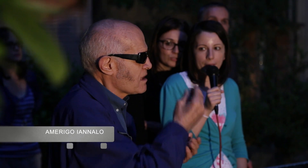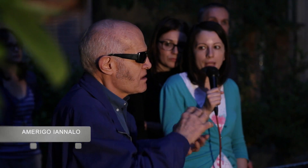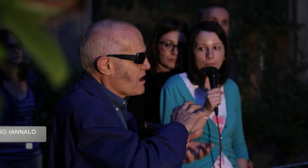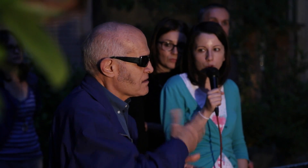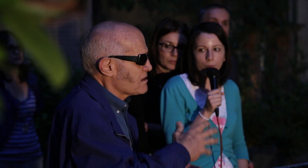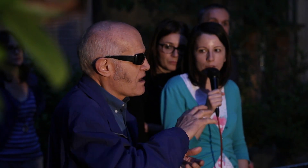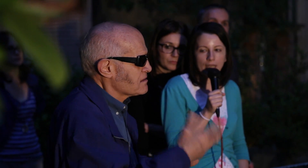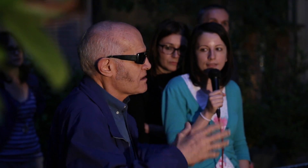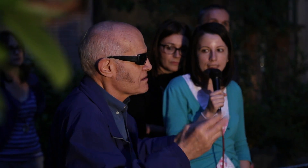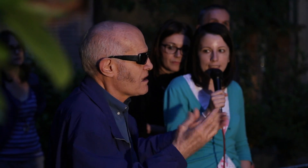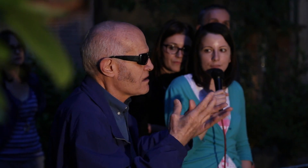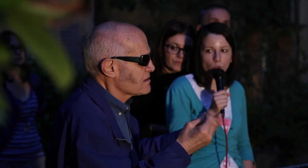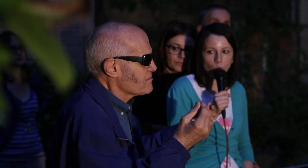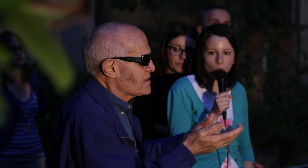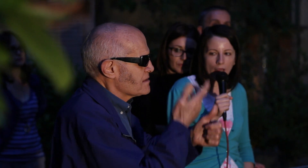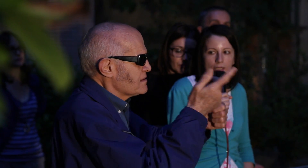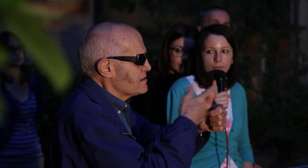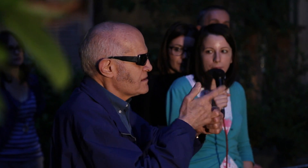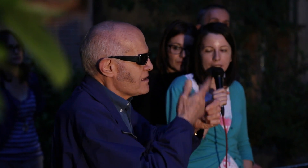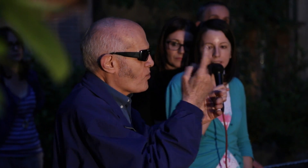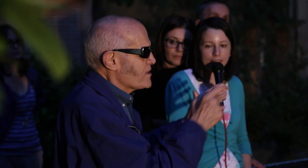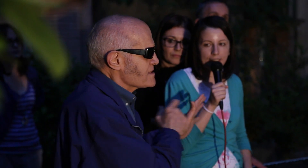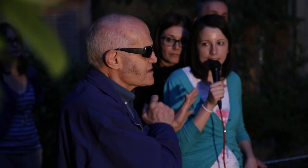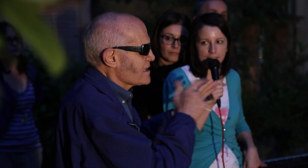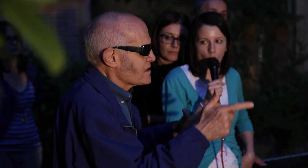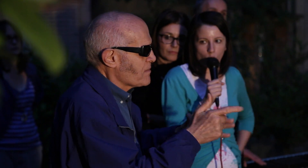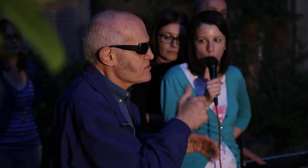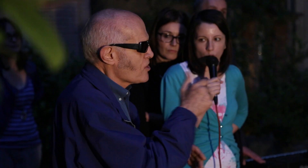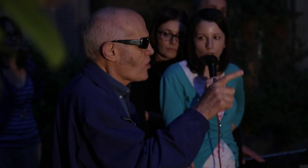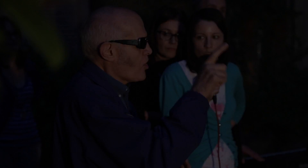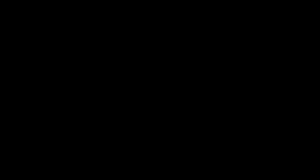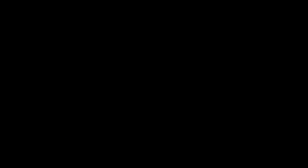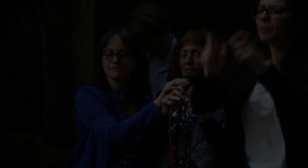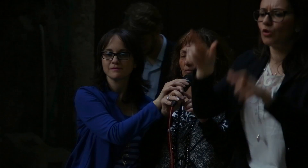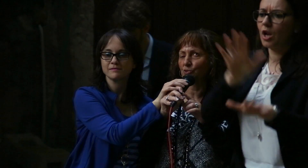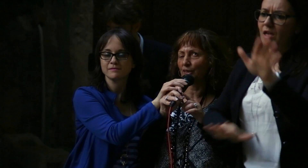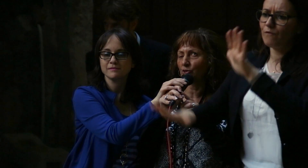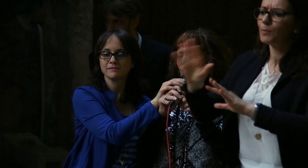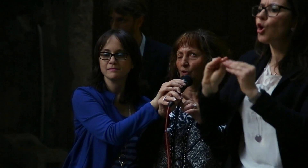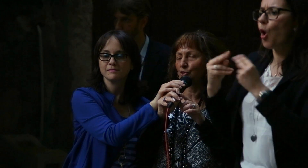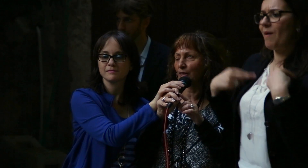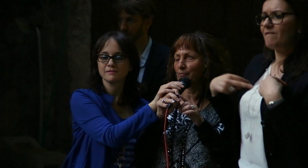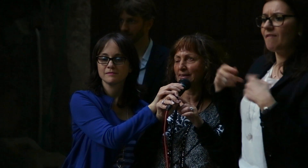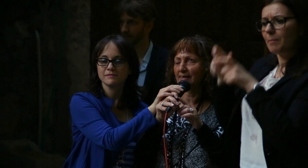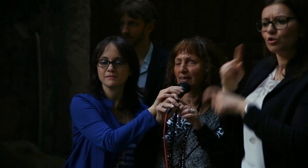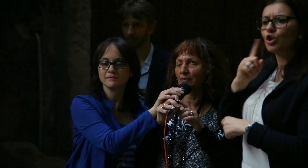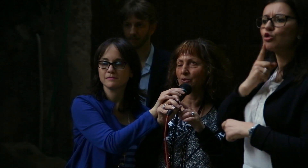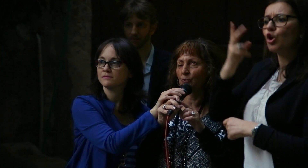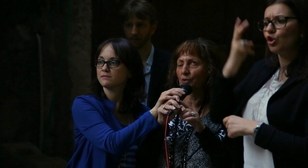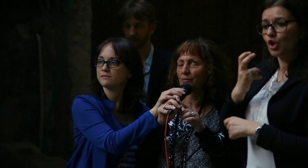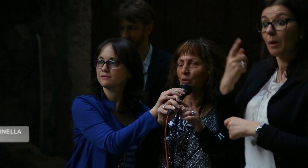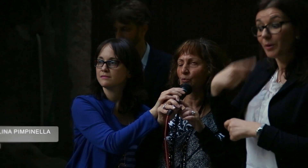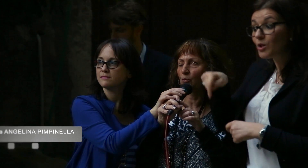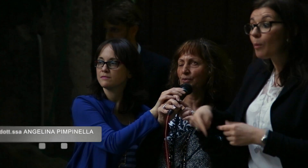Ed è per me molto importante sia a livello culturale ma per le attività che si svolgono. Questo progetto oggi rappresenta